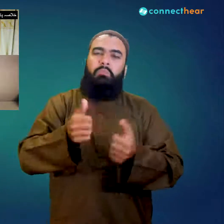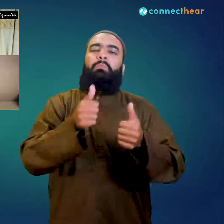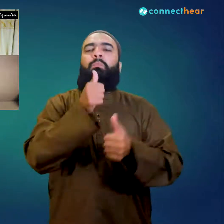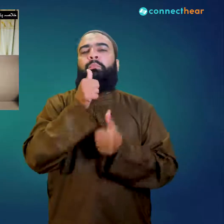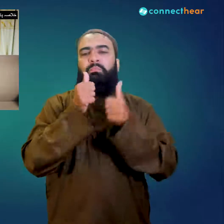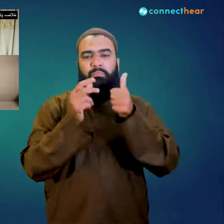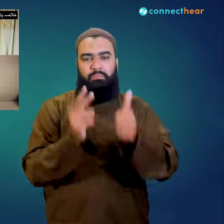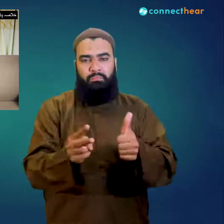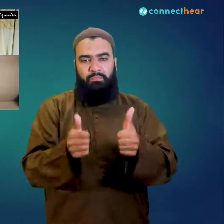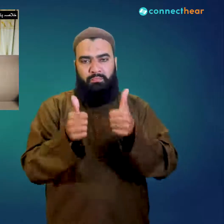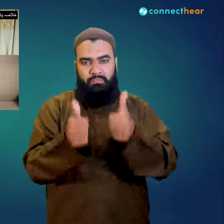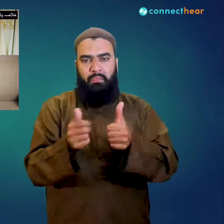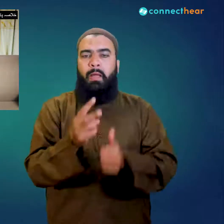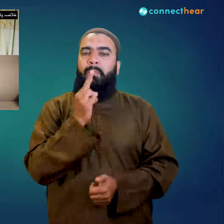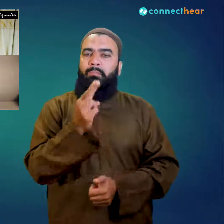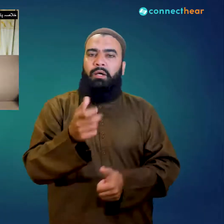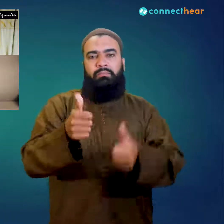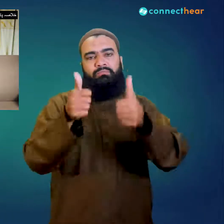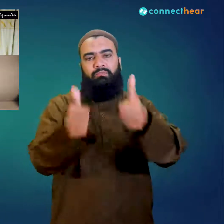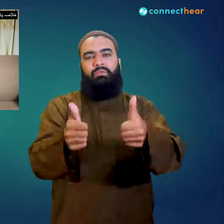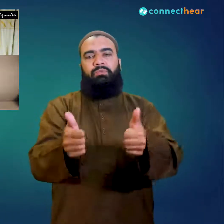ہے۔ دین و دنیا